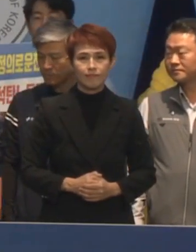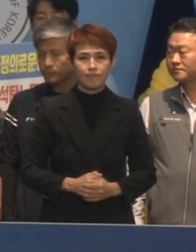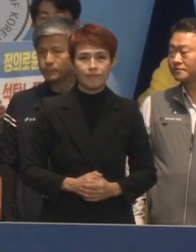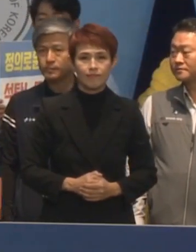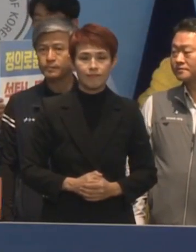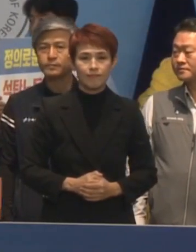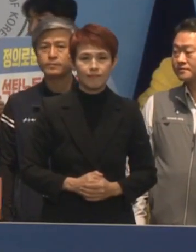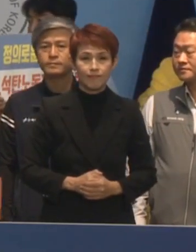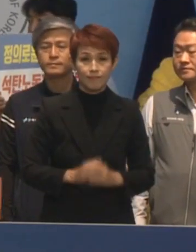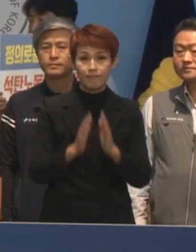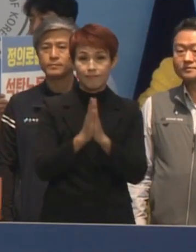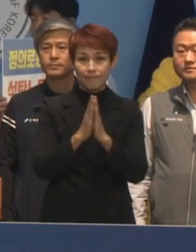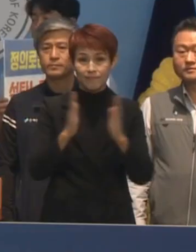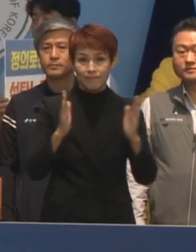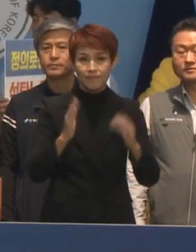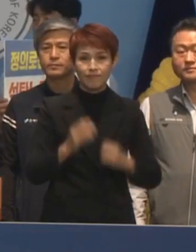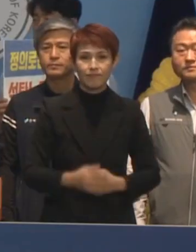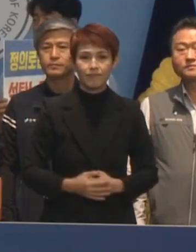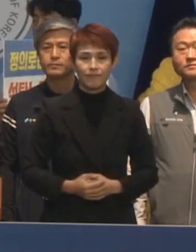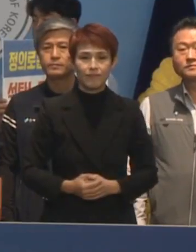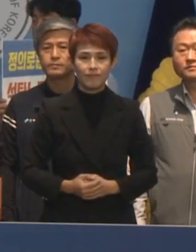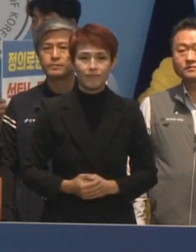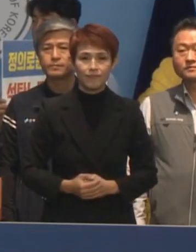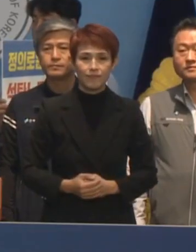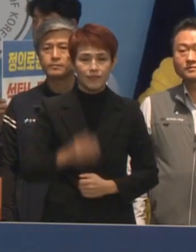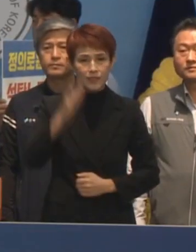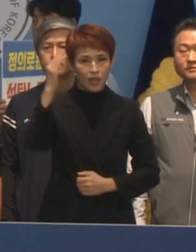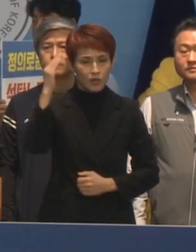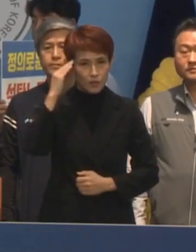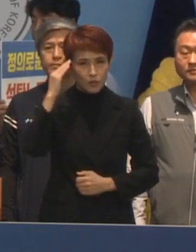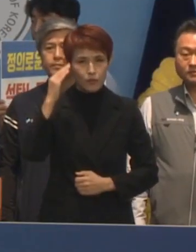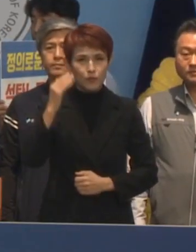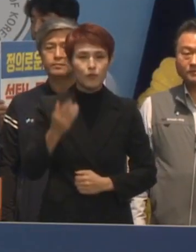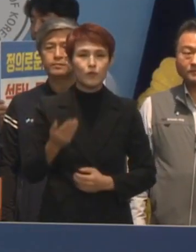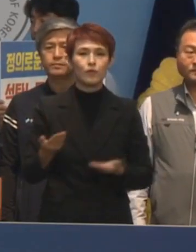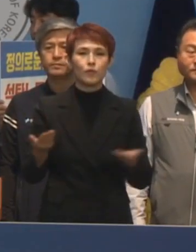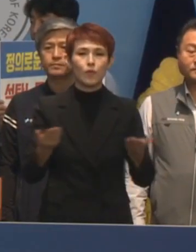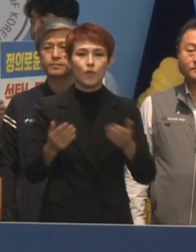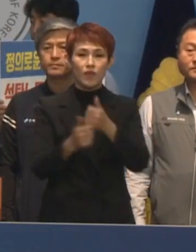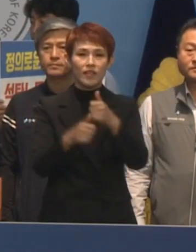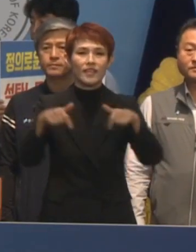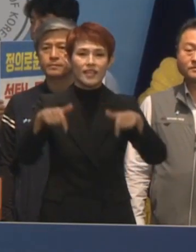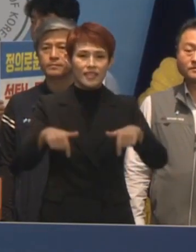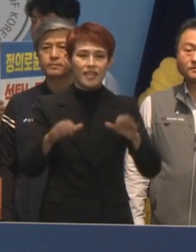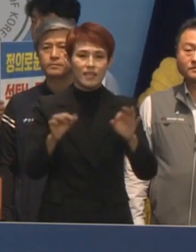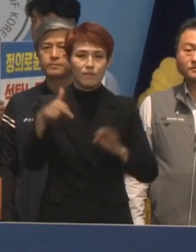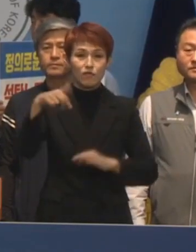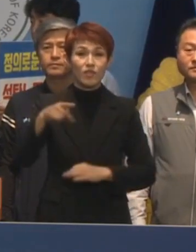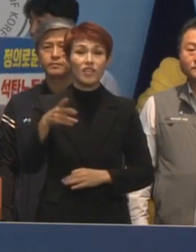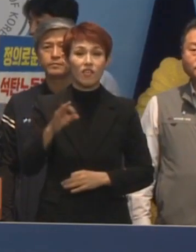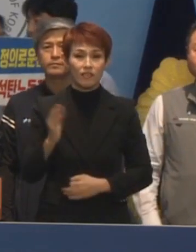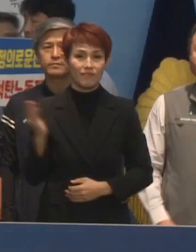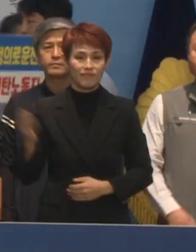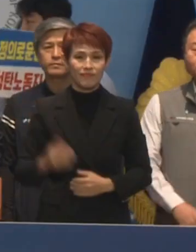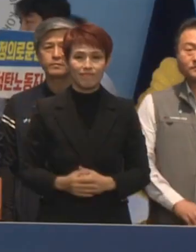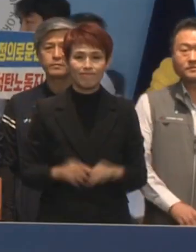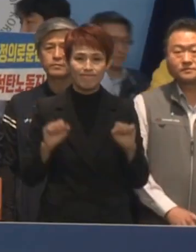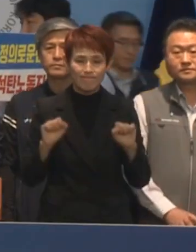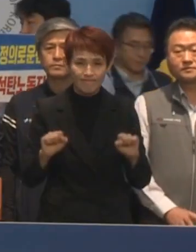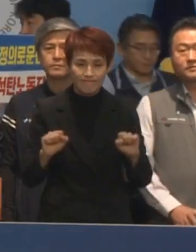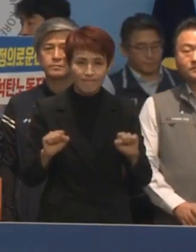기자회견문을 낭독하겠습니다. 저는 한노위 간사를 맡고 있는 김주영입니다. 안녕하십니까.